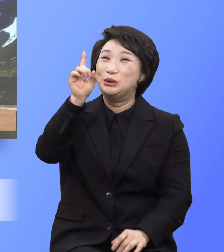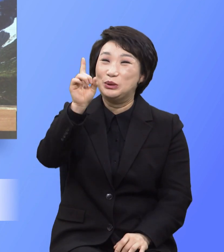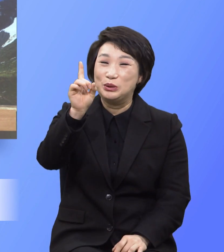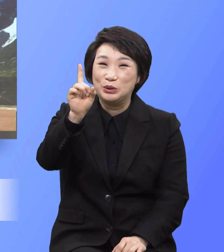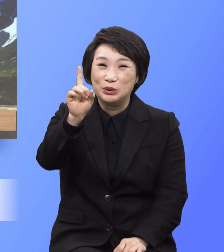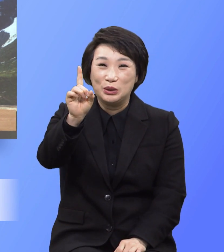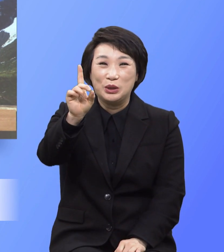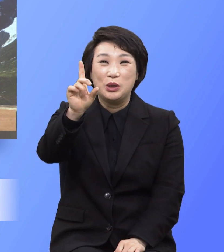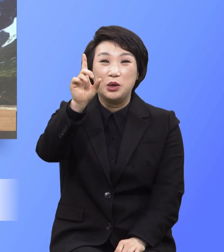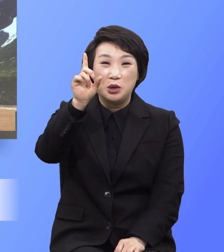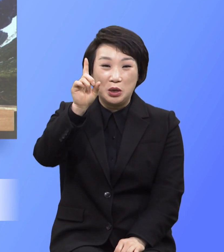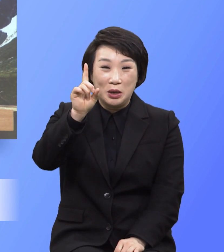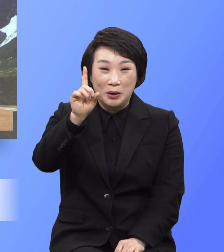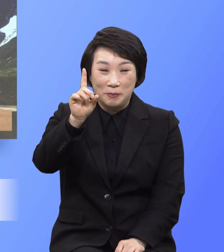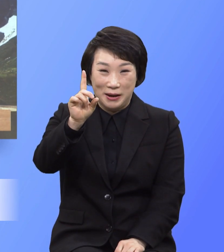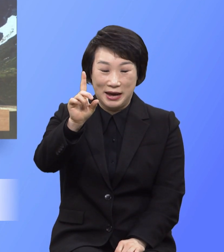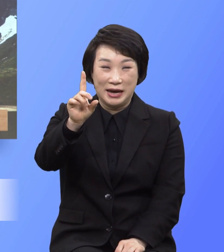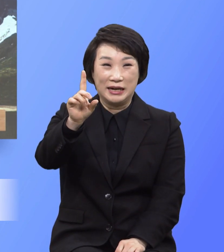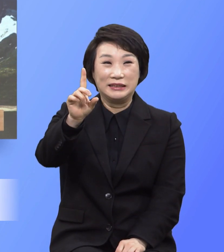예수